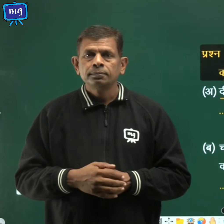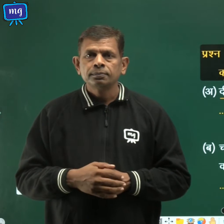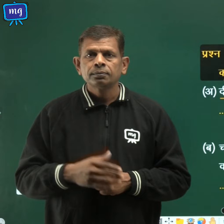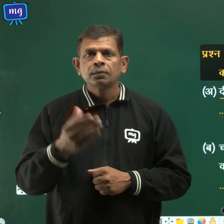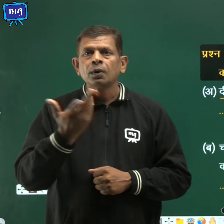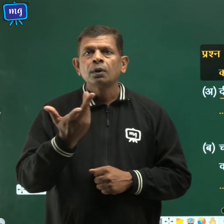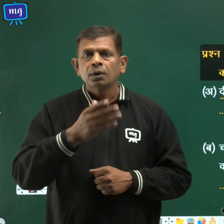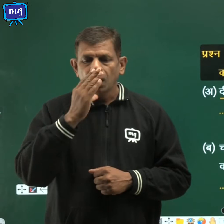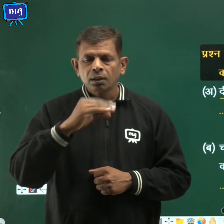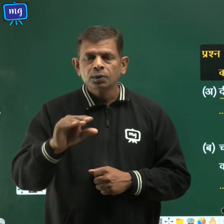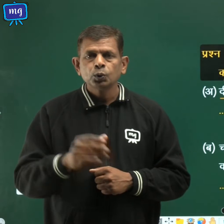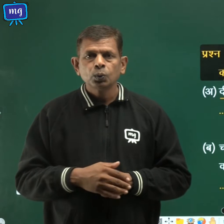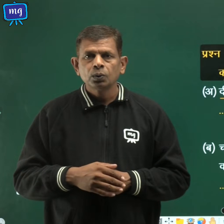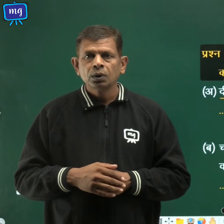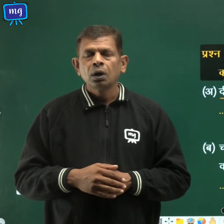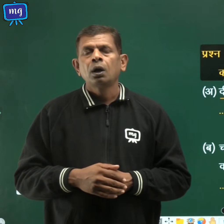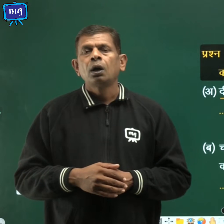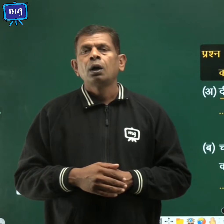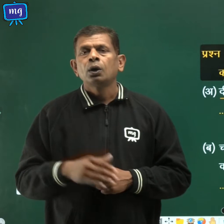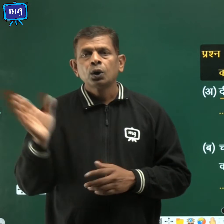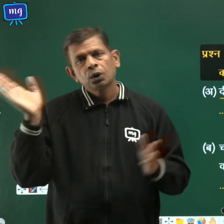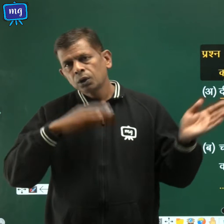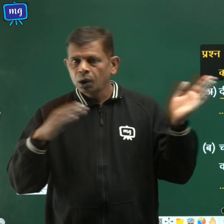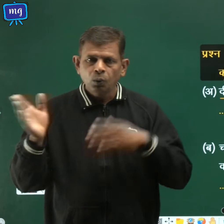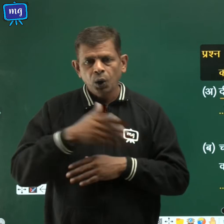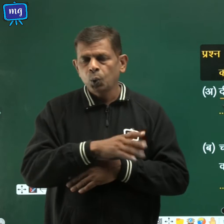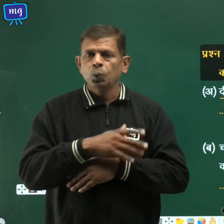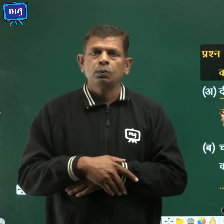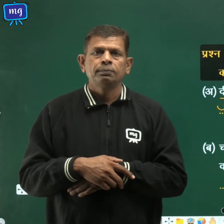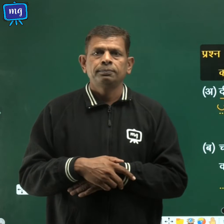क्या कहलाता है बच्चों? जलवायु।